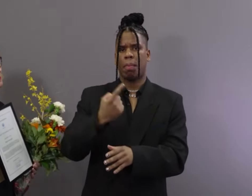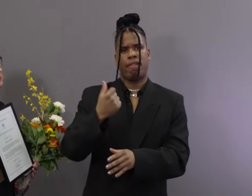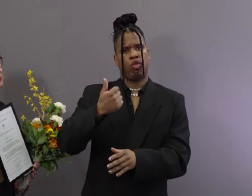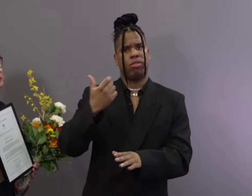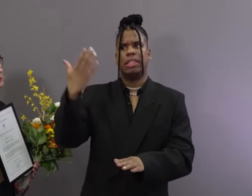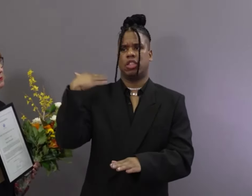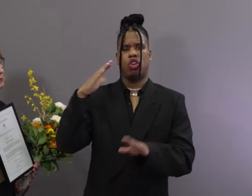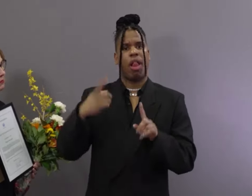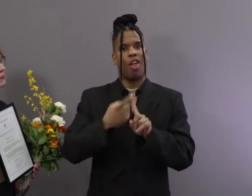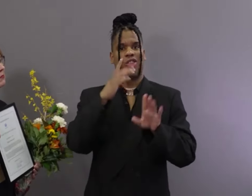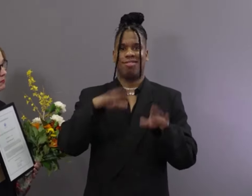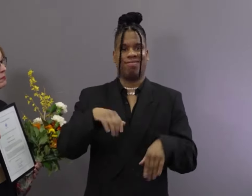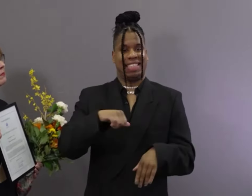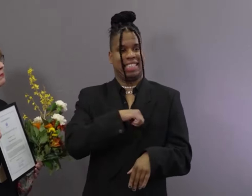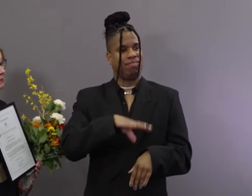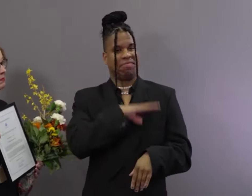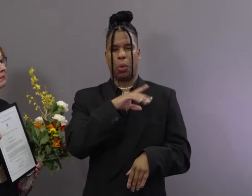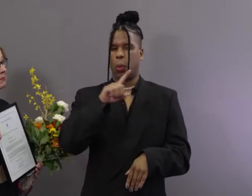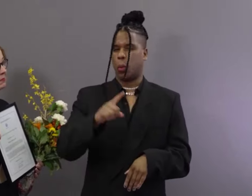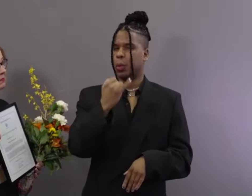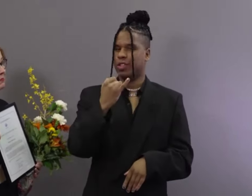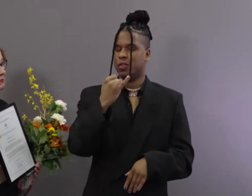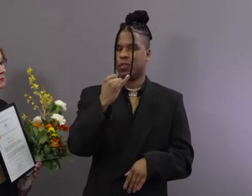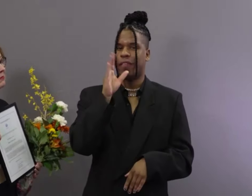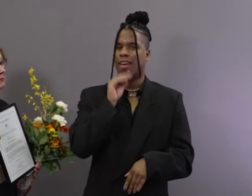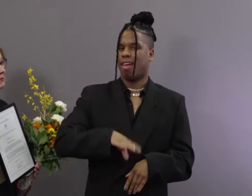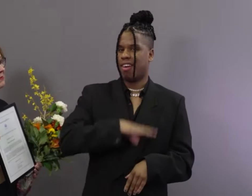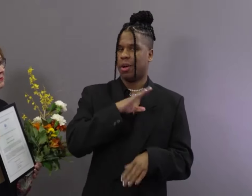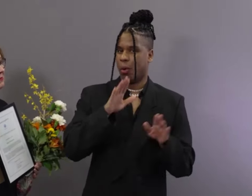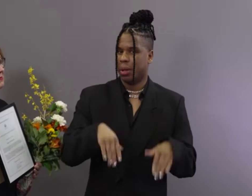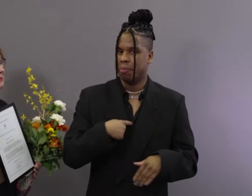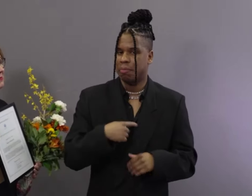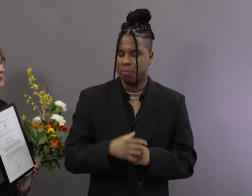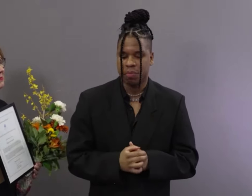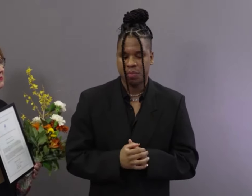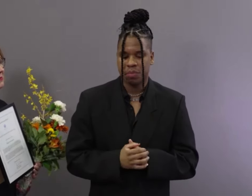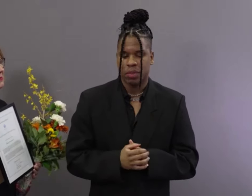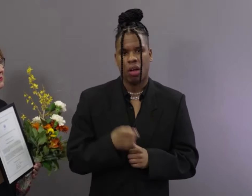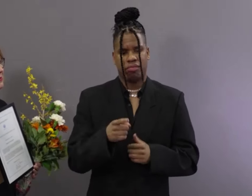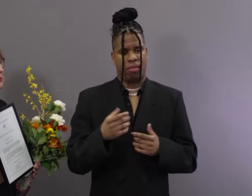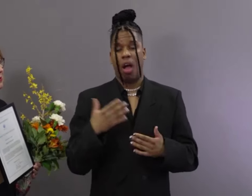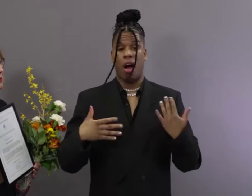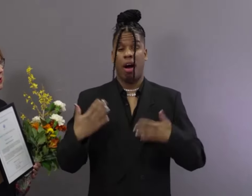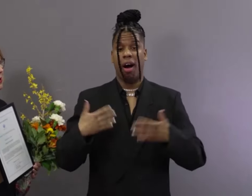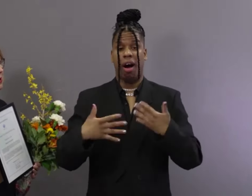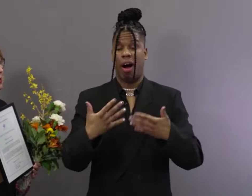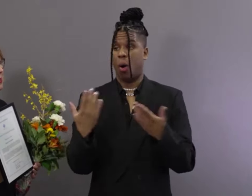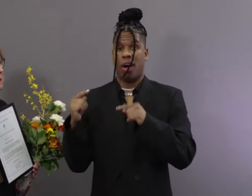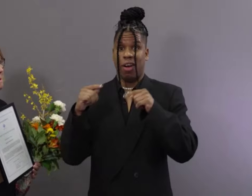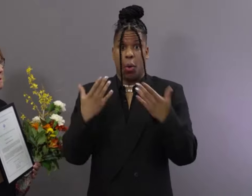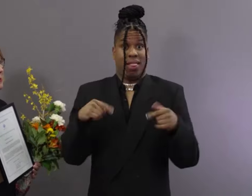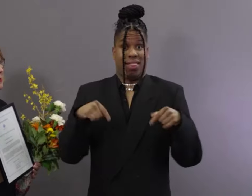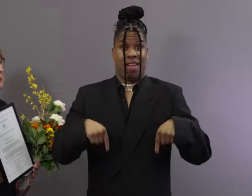viittomakielinen taide ja media. Olen toiminut 10 vuotta jo tällä alalla. Olin 16-vuotias, kun aloitin tässä